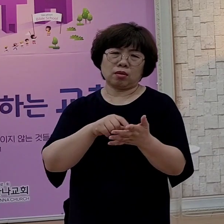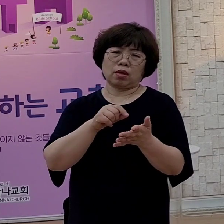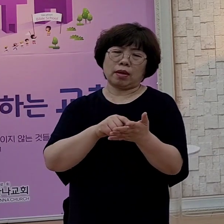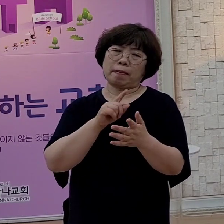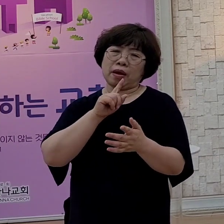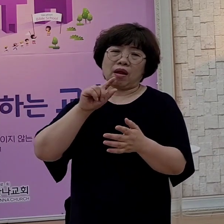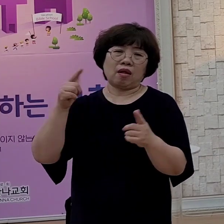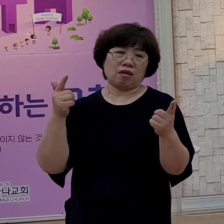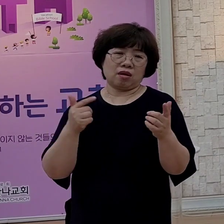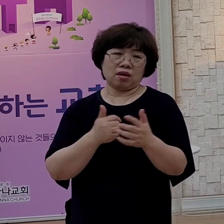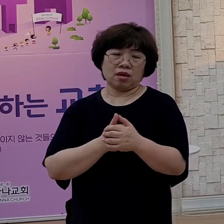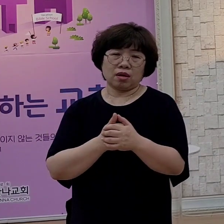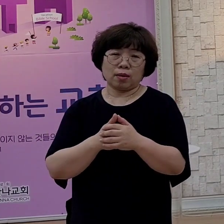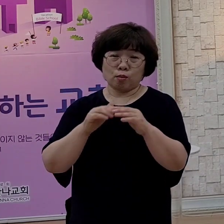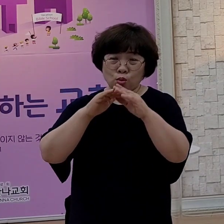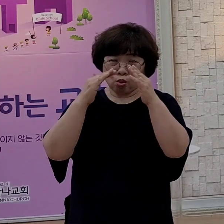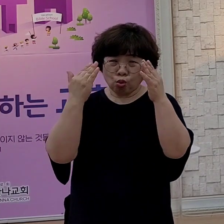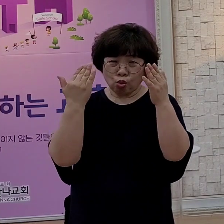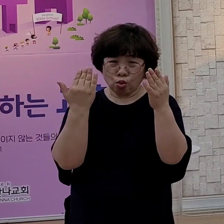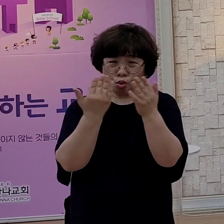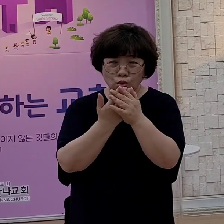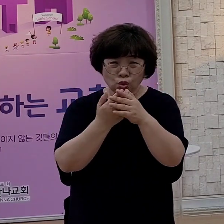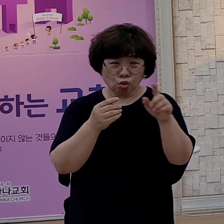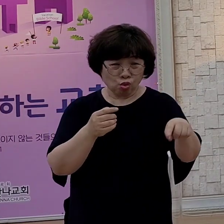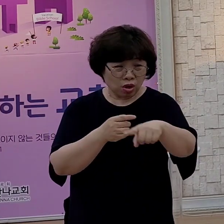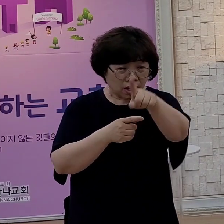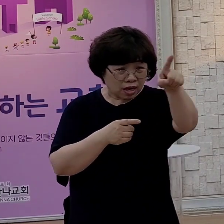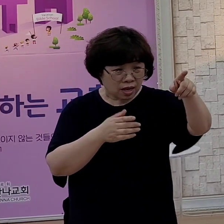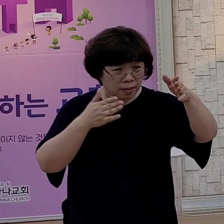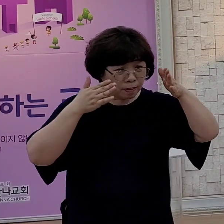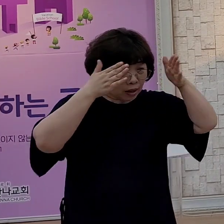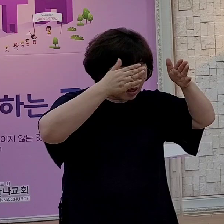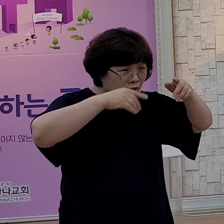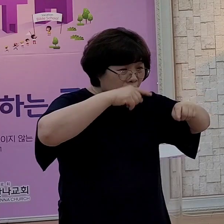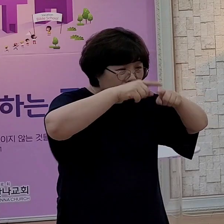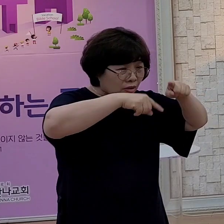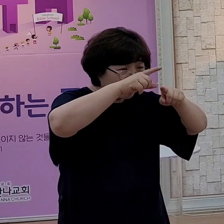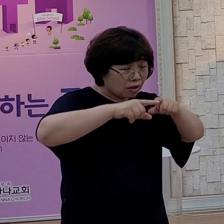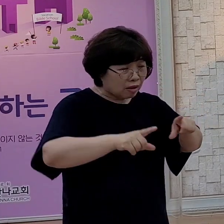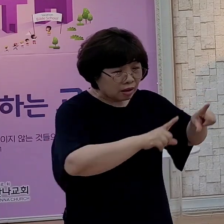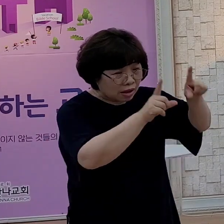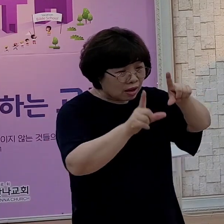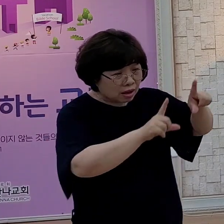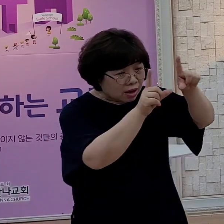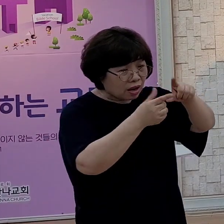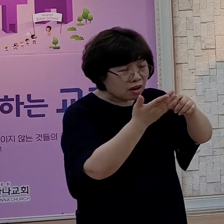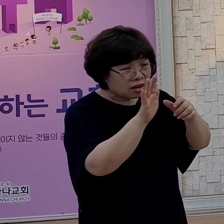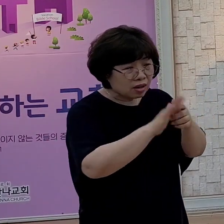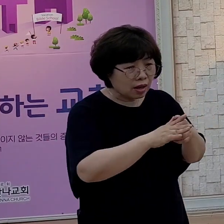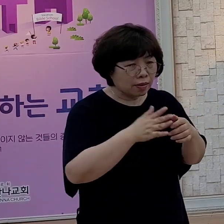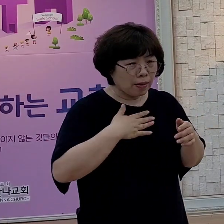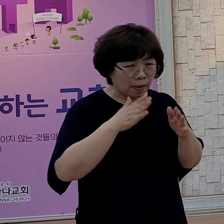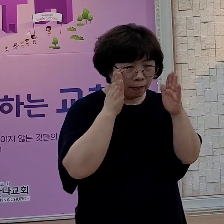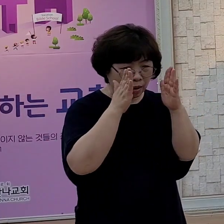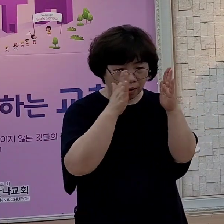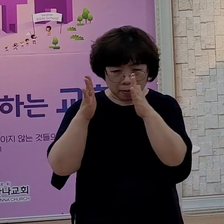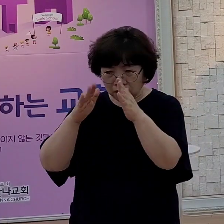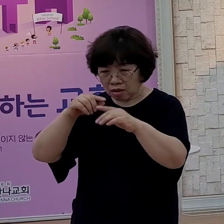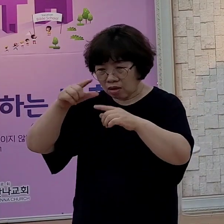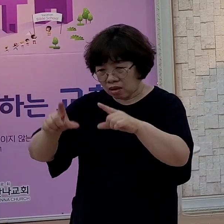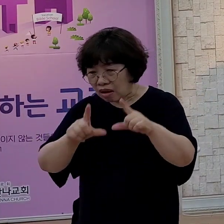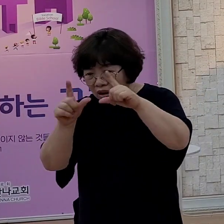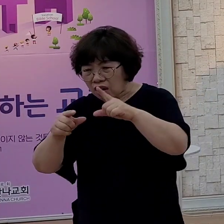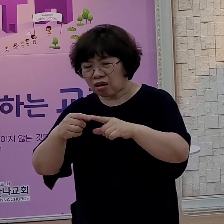아닙니다. 전부 다 거꾸로 살고 전부 다 죄악으로 살고 전부 다 세상적으로 사는데 자기 한